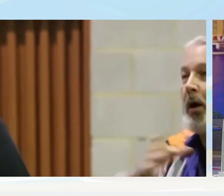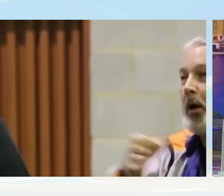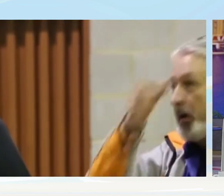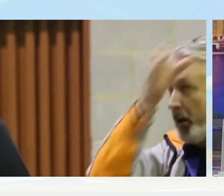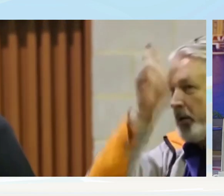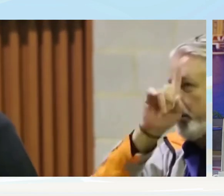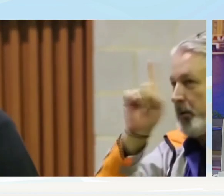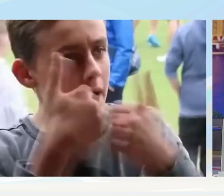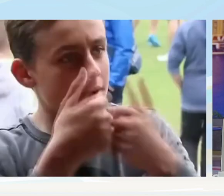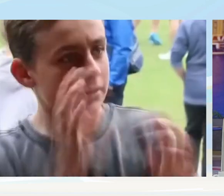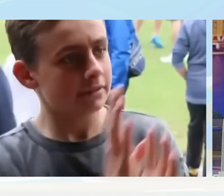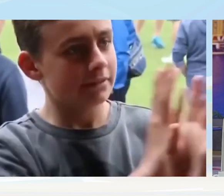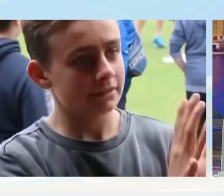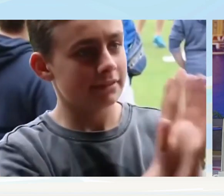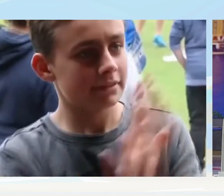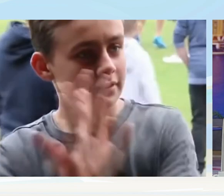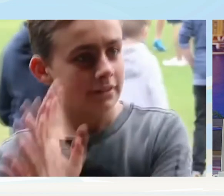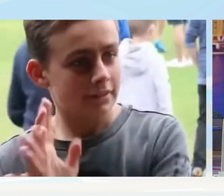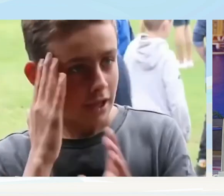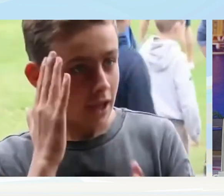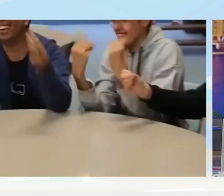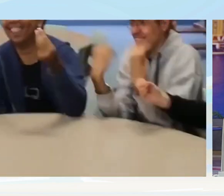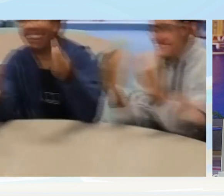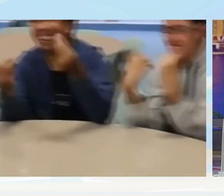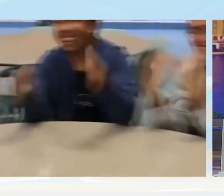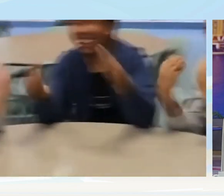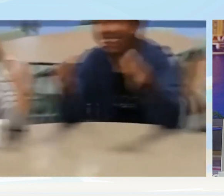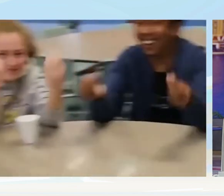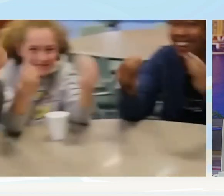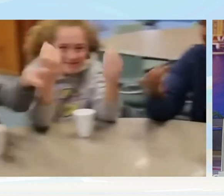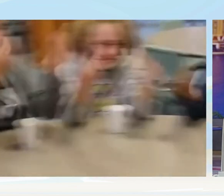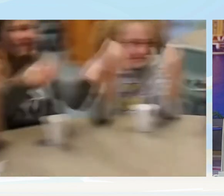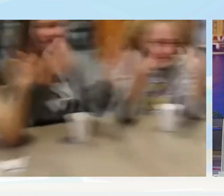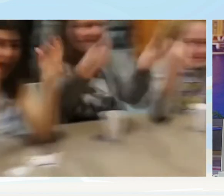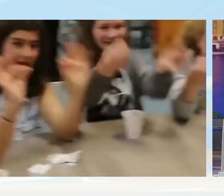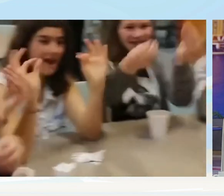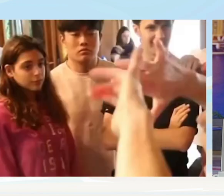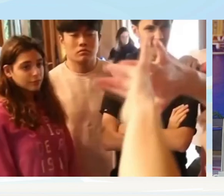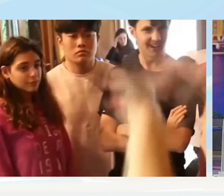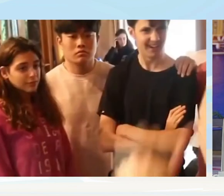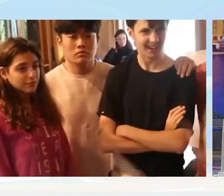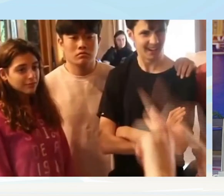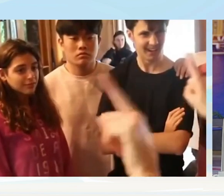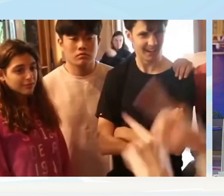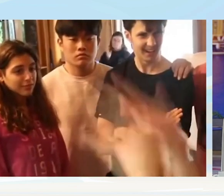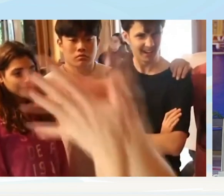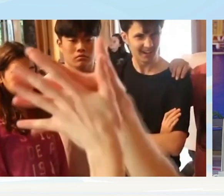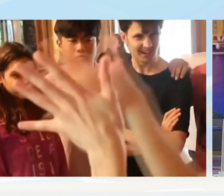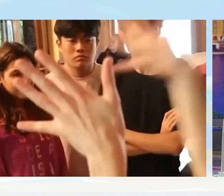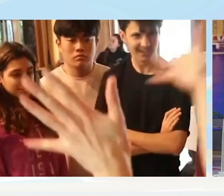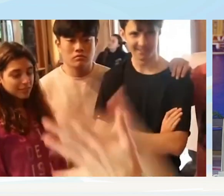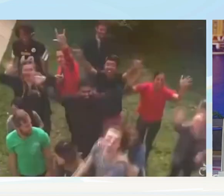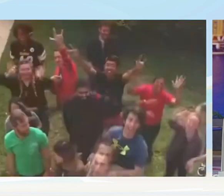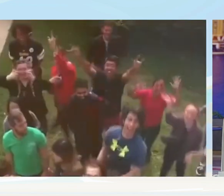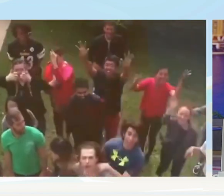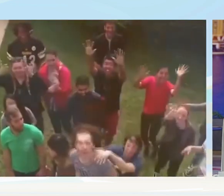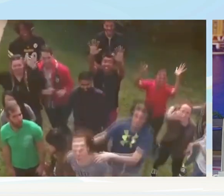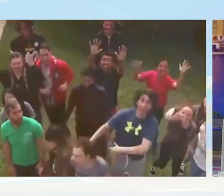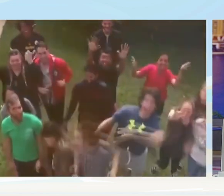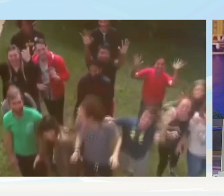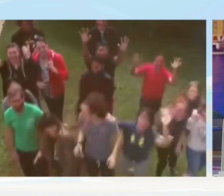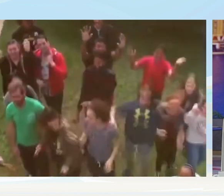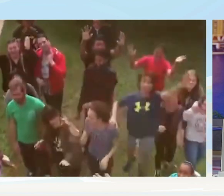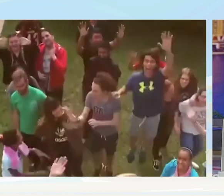الثانية دلوقتي بيبتدوا يهتموا بالتعليم، وزارة التربية والتعليم بتبتدي تعمل تغيير في المناهج دلوقتي علشان تكون